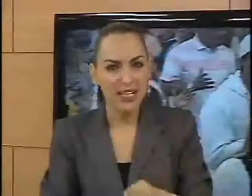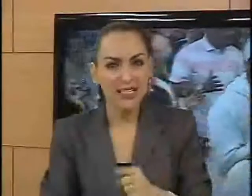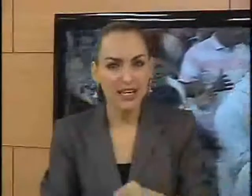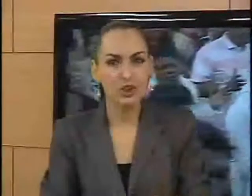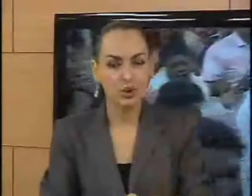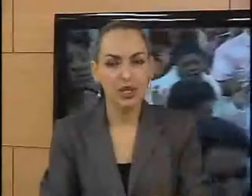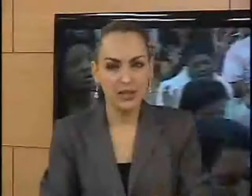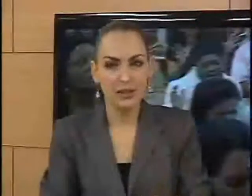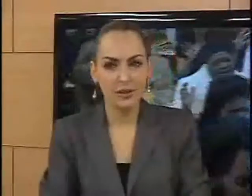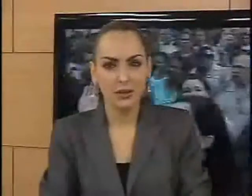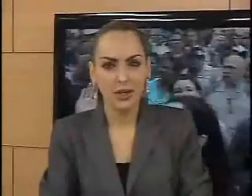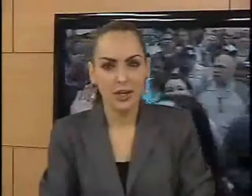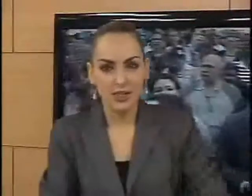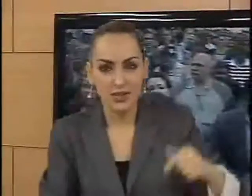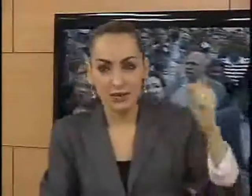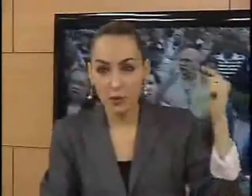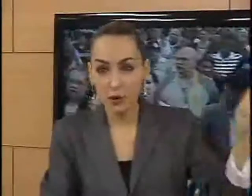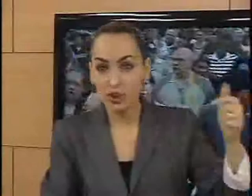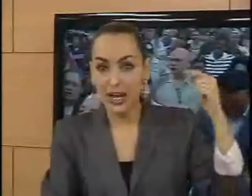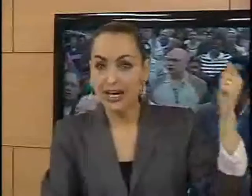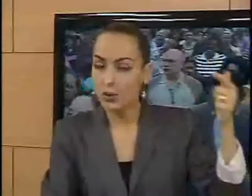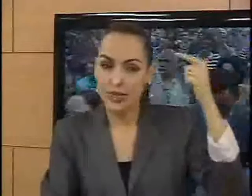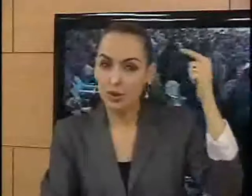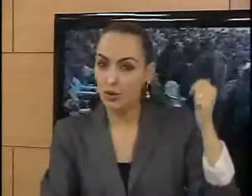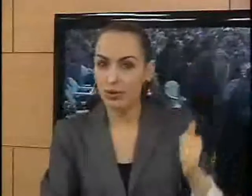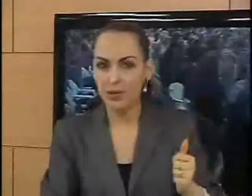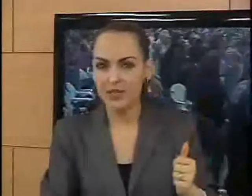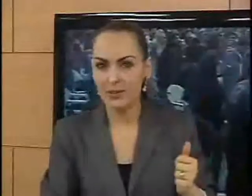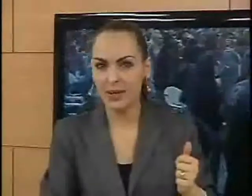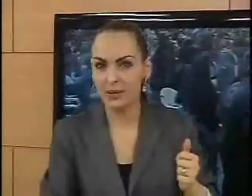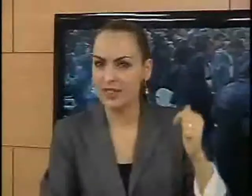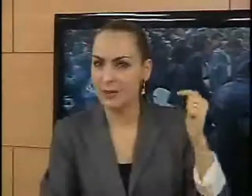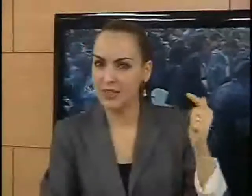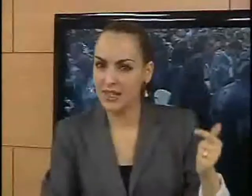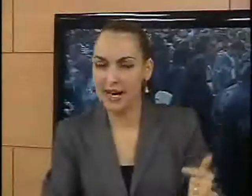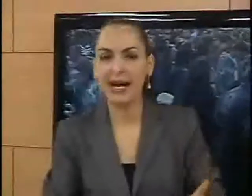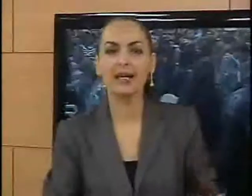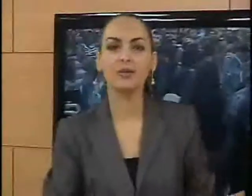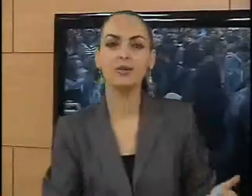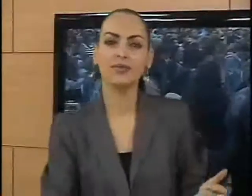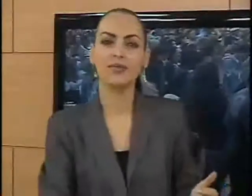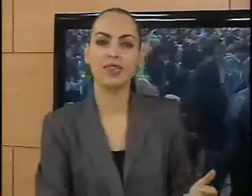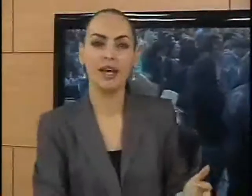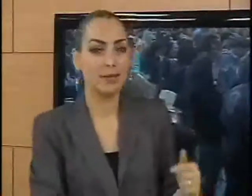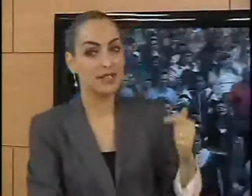extremamente destruídas, e se você for buscar, começou tudo com um pensamento. Começaram a pensar errado, a pensar no